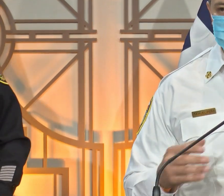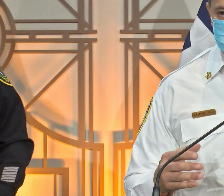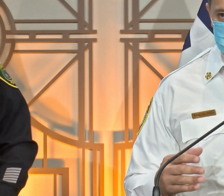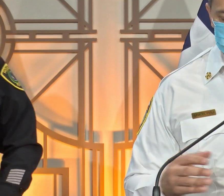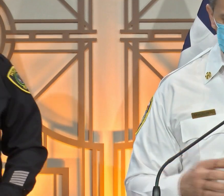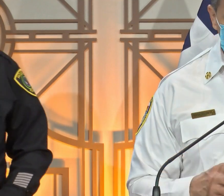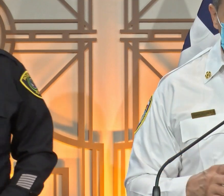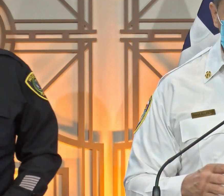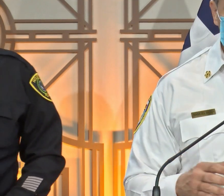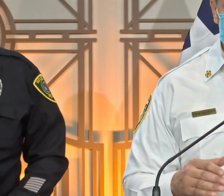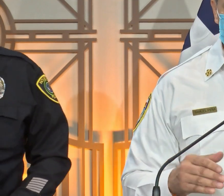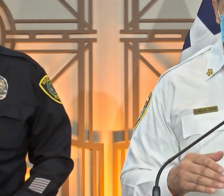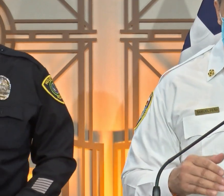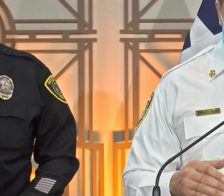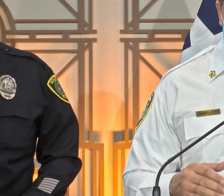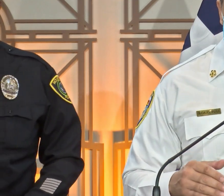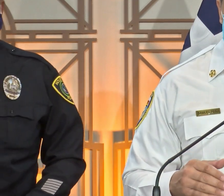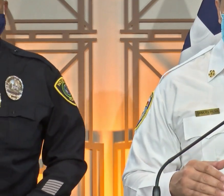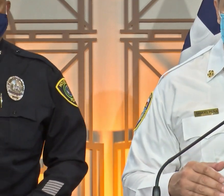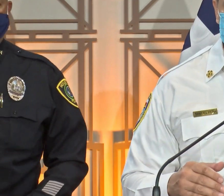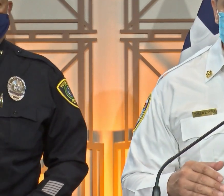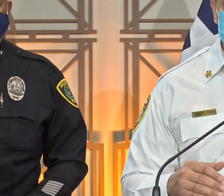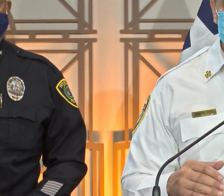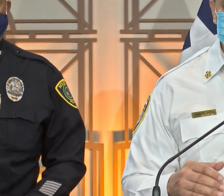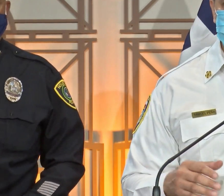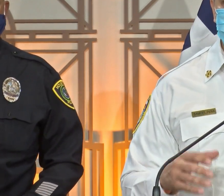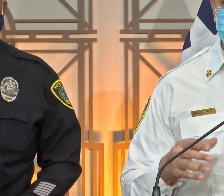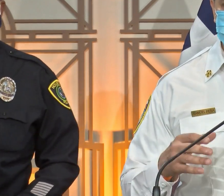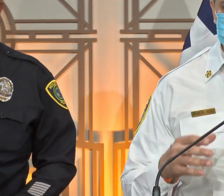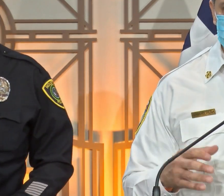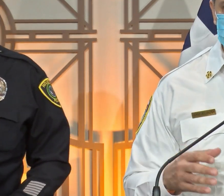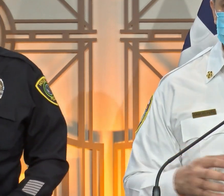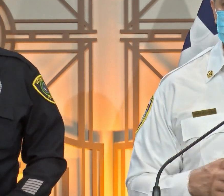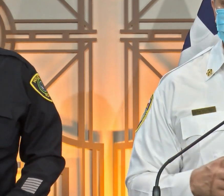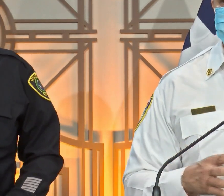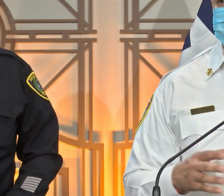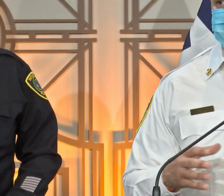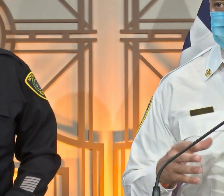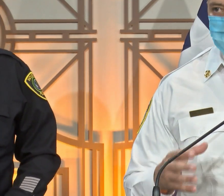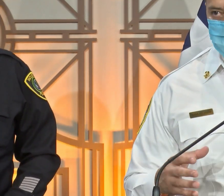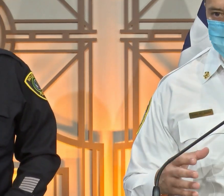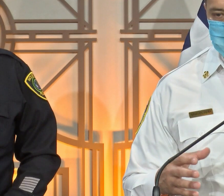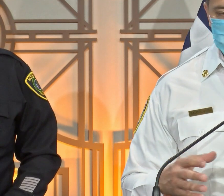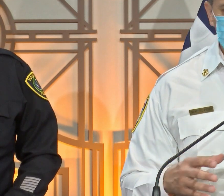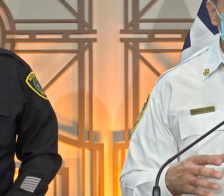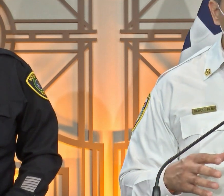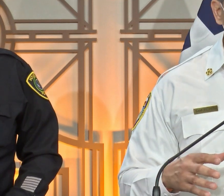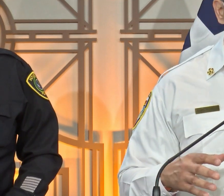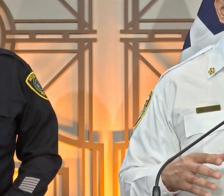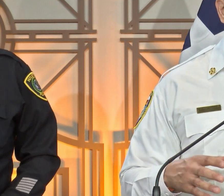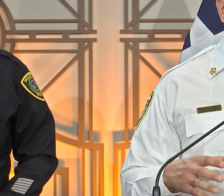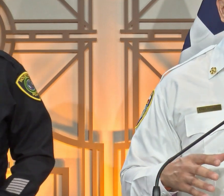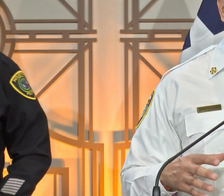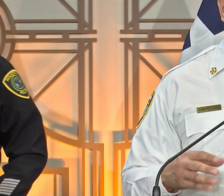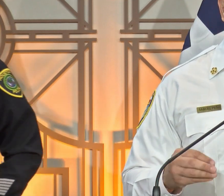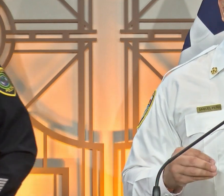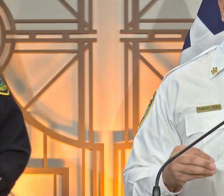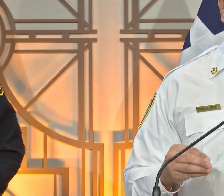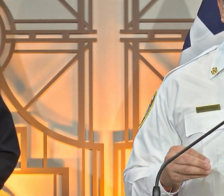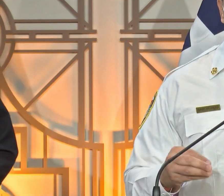tenemos síntomas. Lo que estaba comentando el doctor Persse es que los hospitales están seguros. Muchas